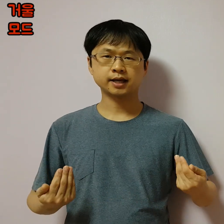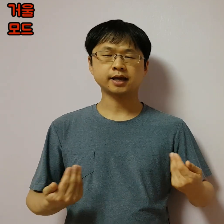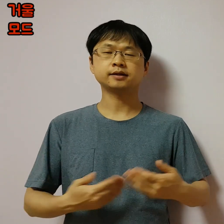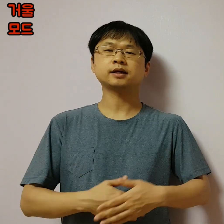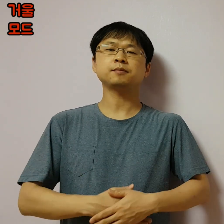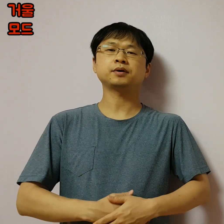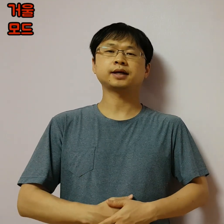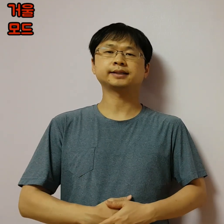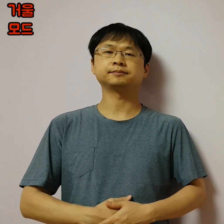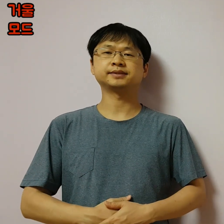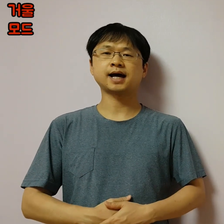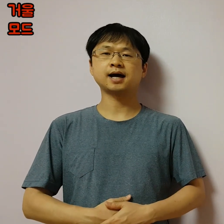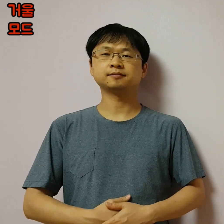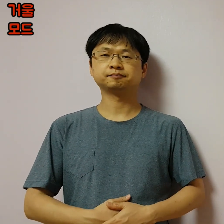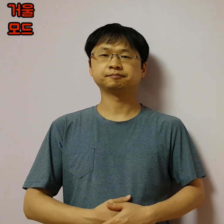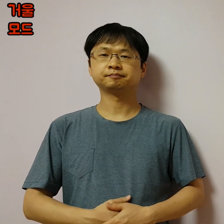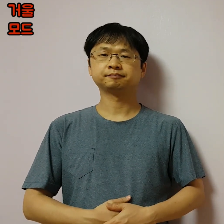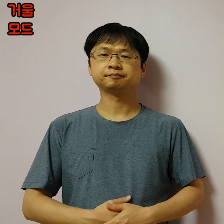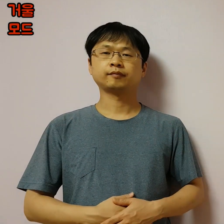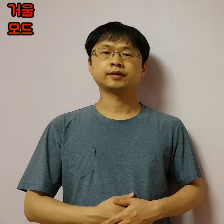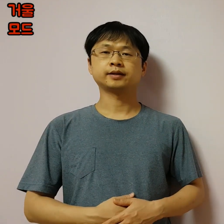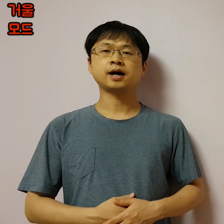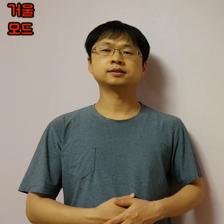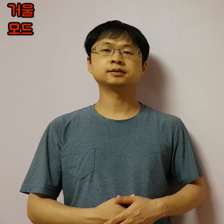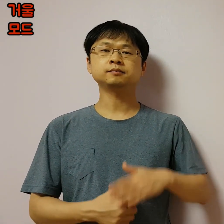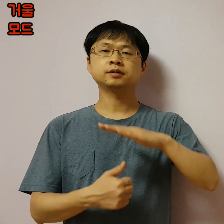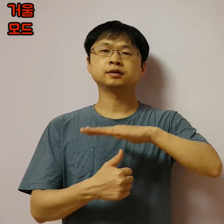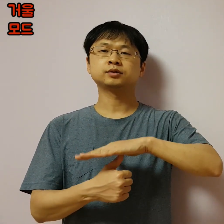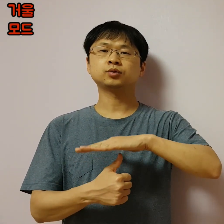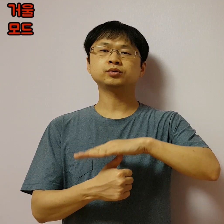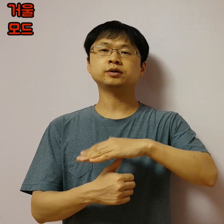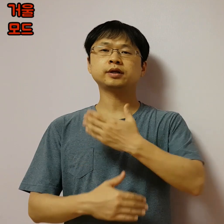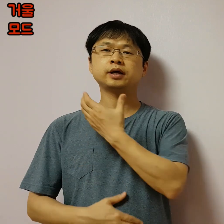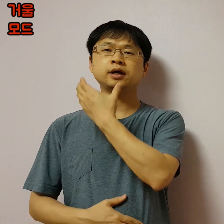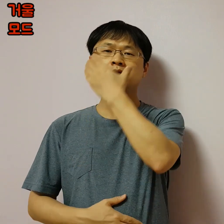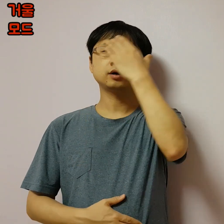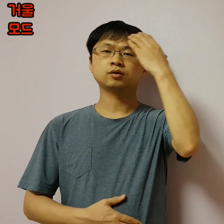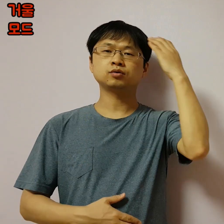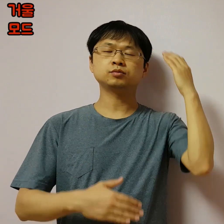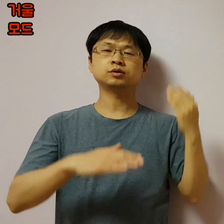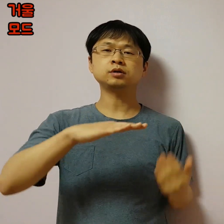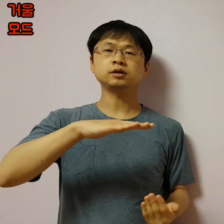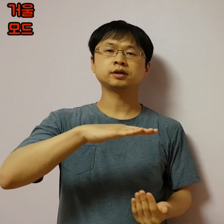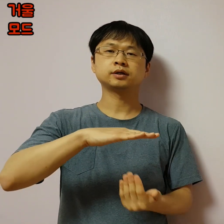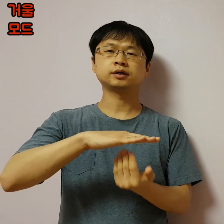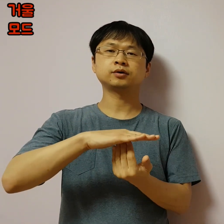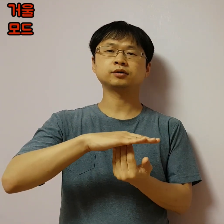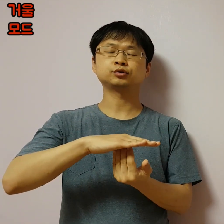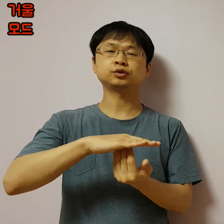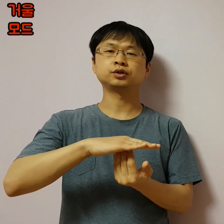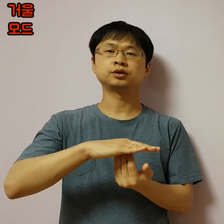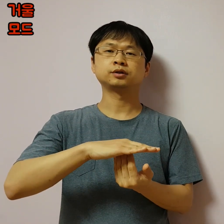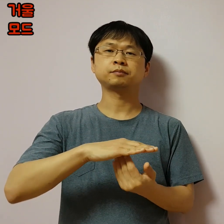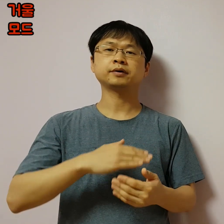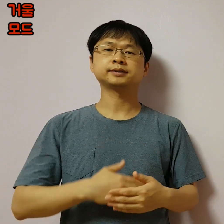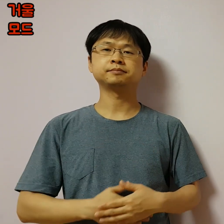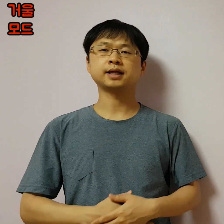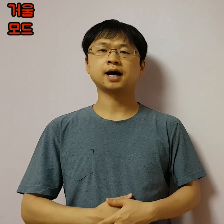떠나가네 이렇게 표현하였습니다. 다음 소년의 꿈을 이뤄줄